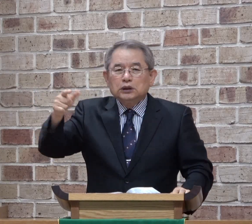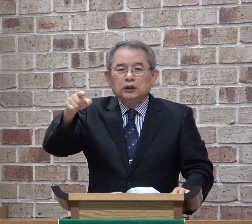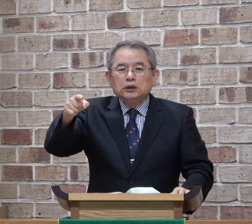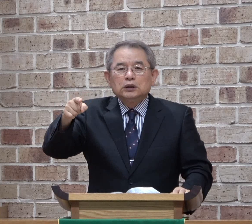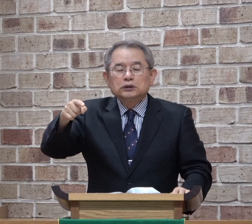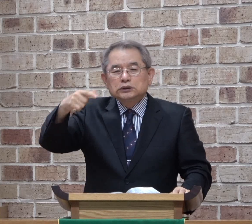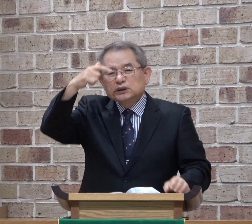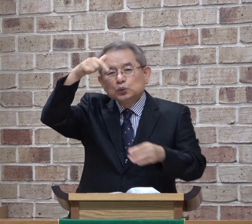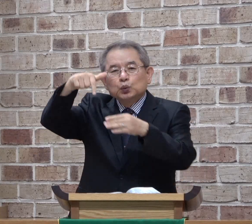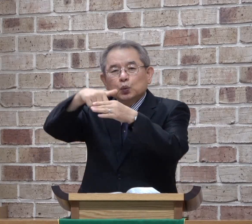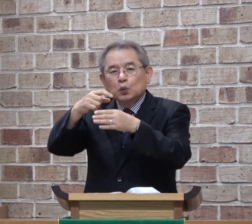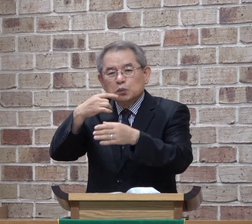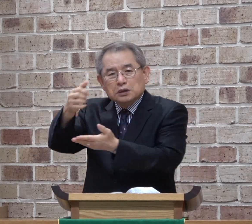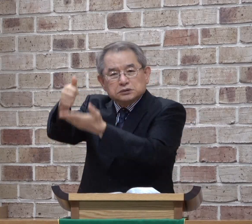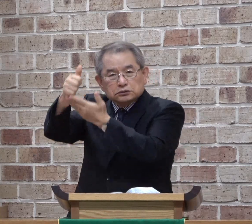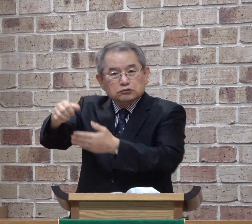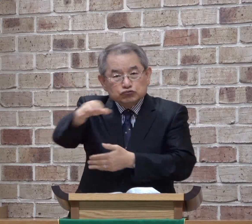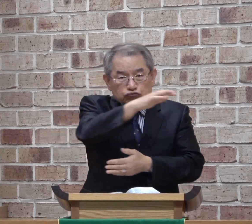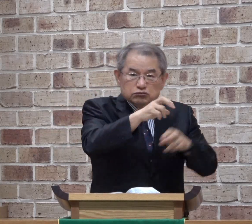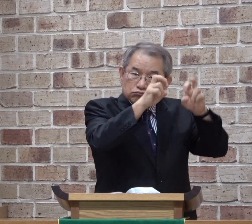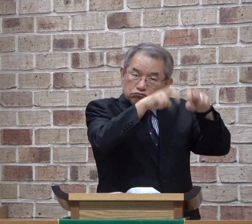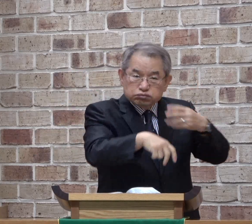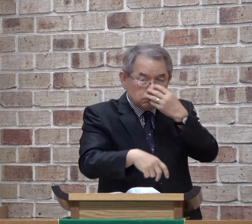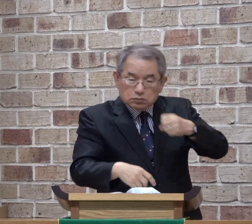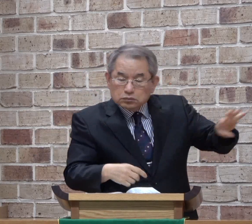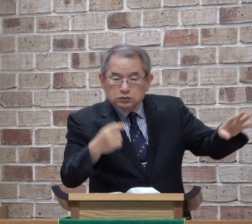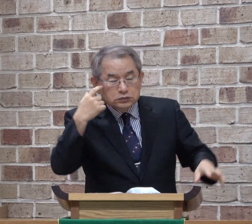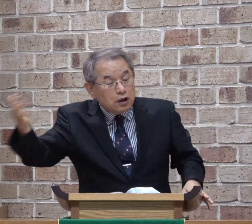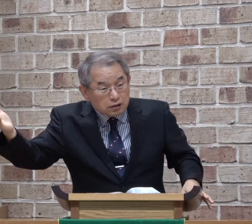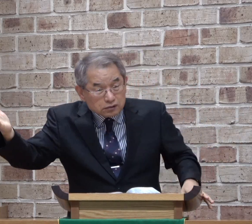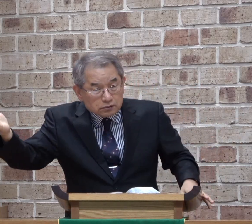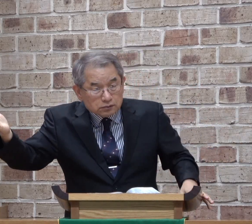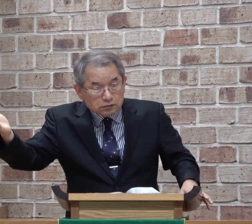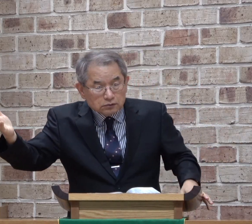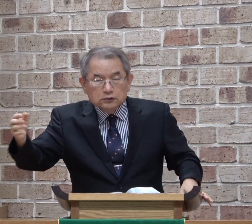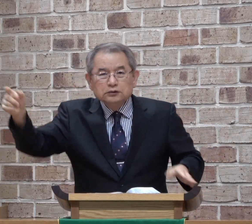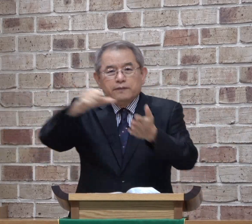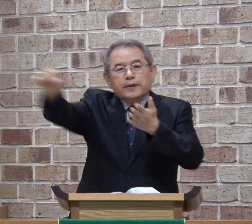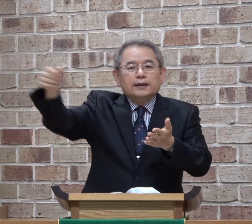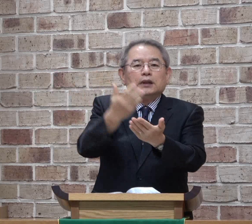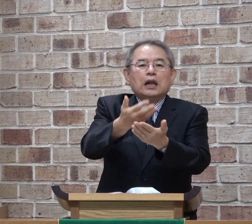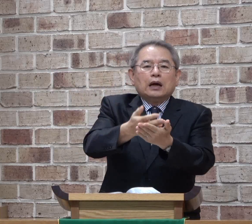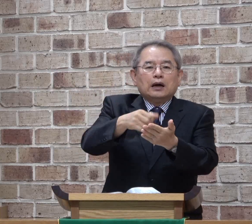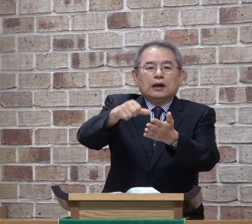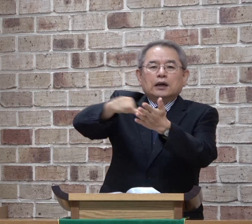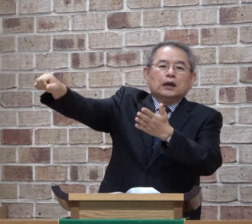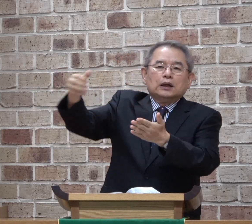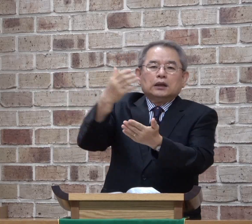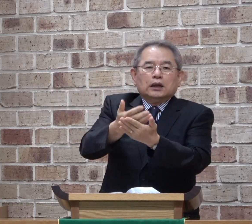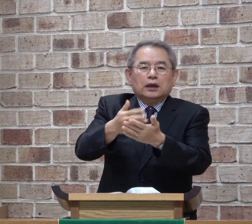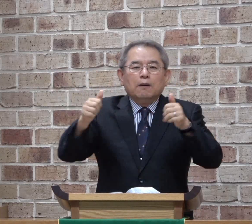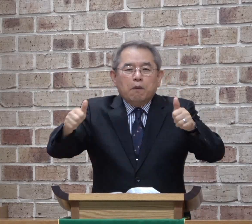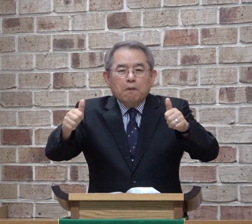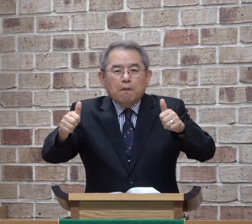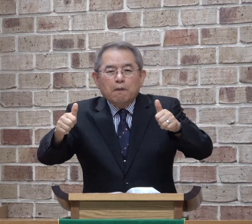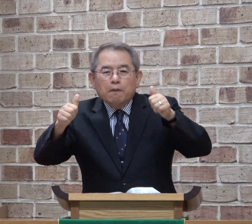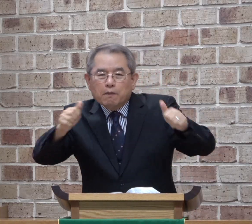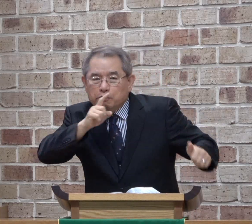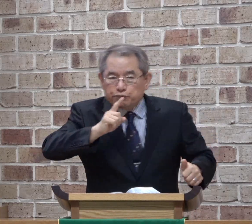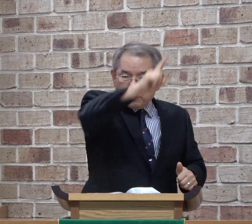그리고는 거기에 대한 또 다른 종교를 가지고 있는 사람들이 또 이 문제에 대해서 제기하기 시작했습니다. 저 문구를 지워달라 하면서 법원에